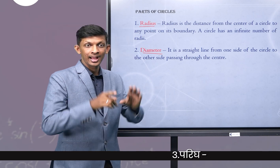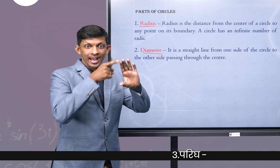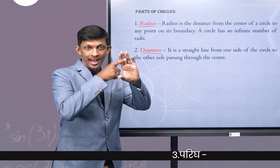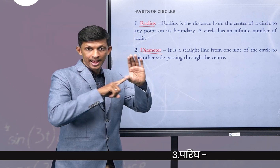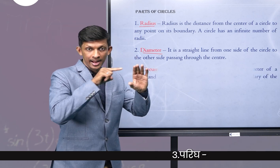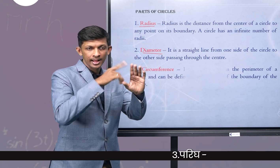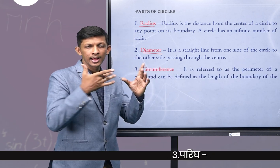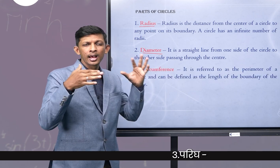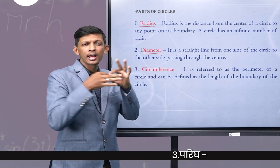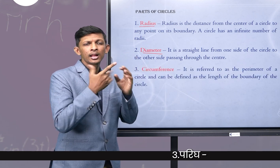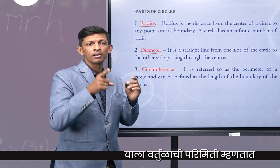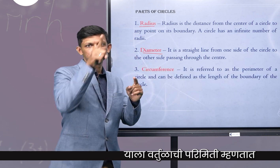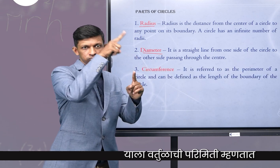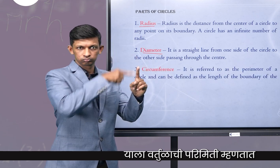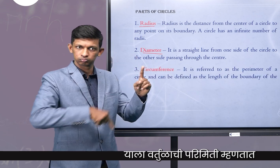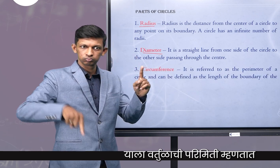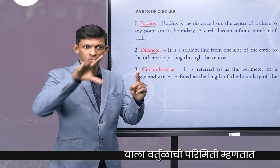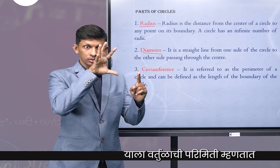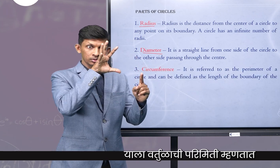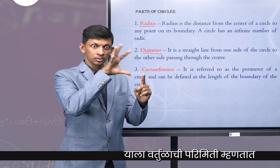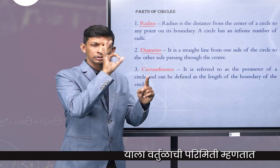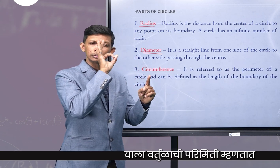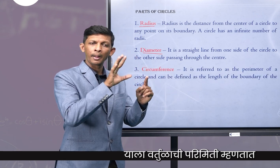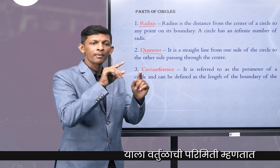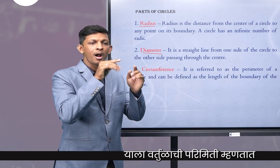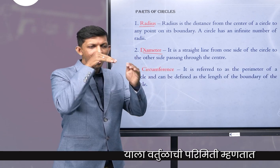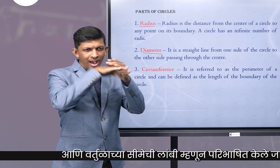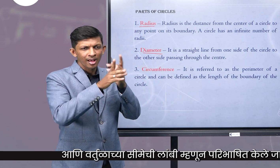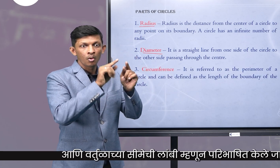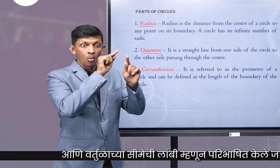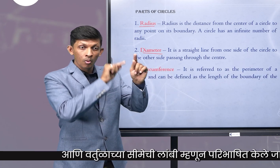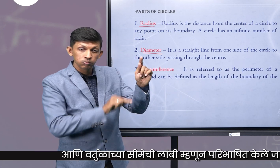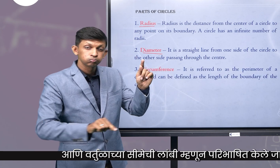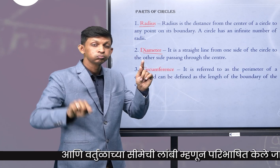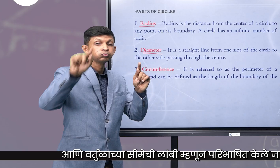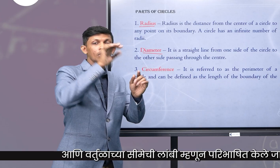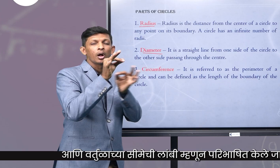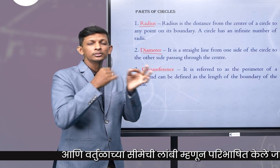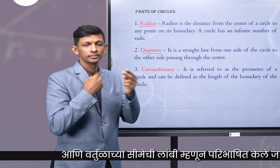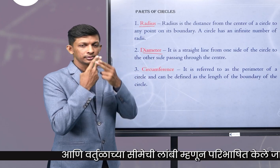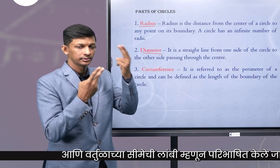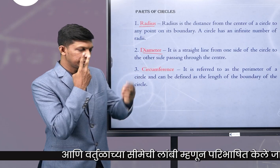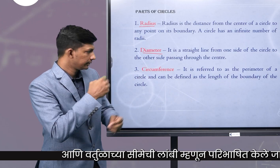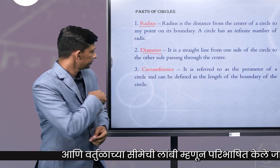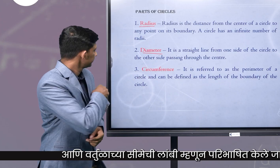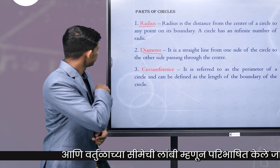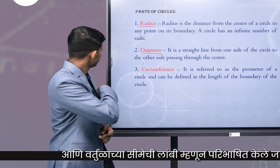3. परिघ. याला वर्तुळाची परिमिती म्हणतात आणि वर्तुळाच्या सीमेची लांबी म्हणून परिभाषित केले